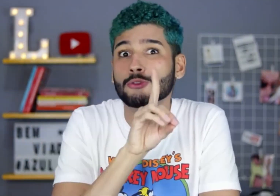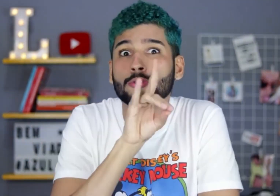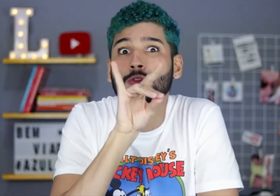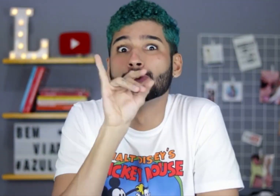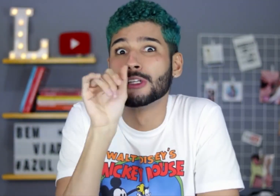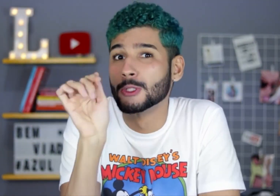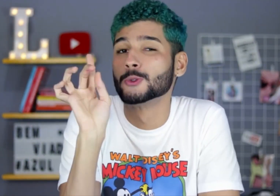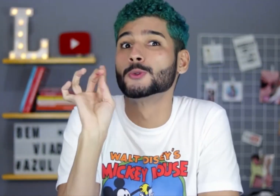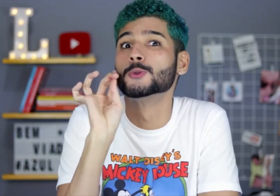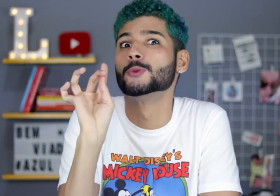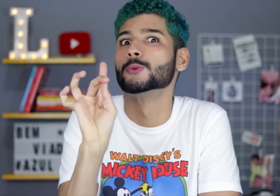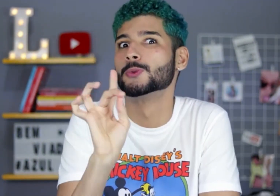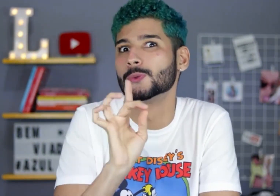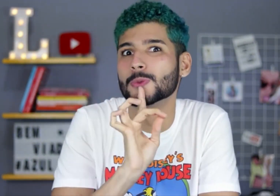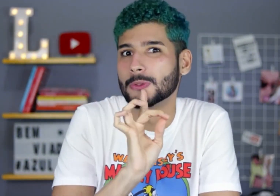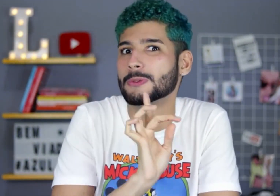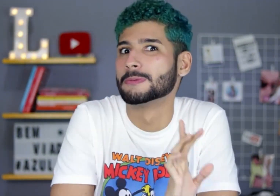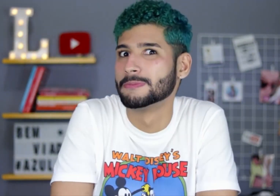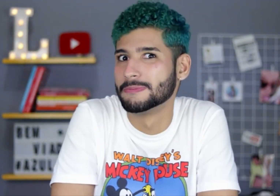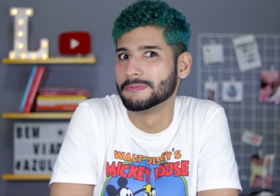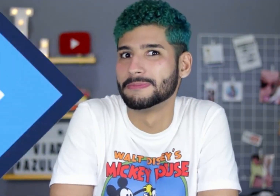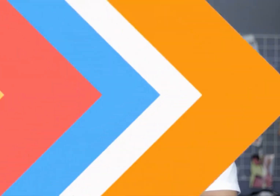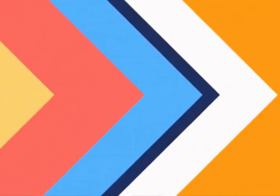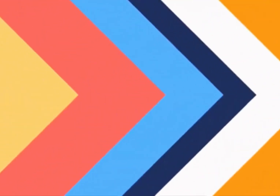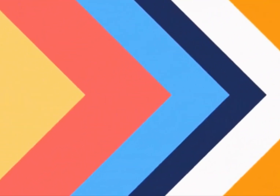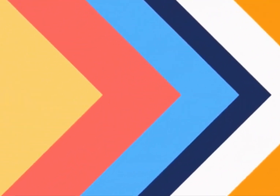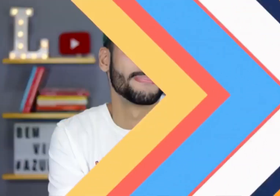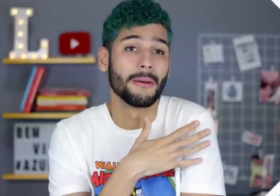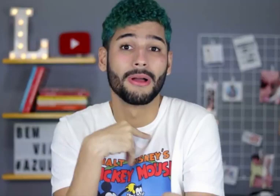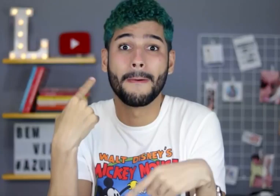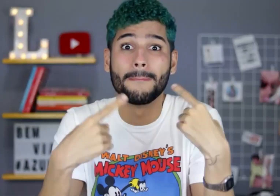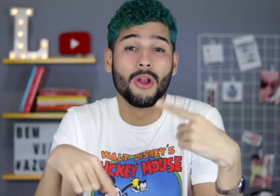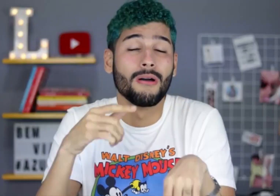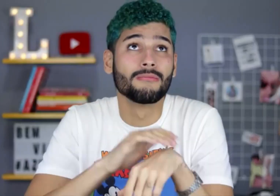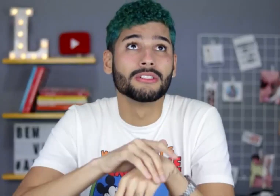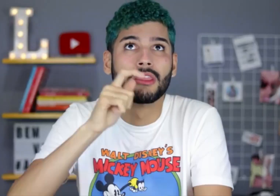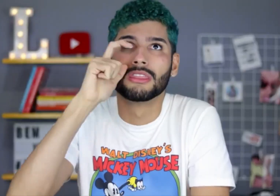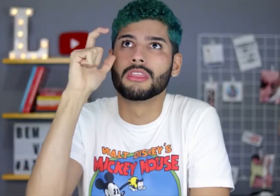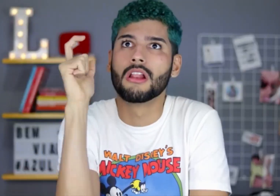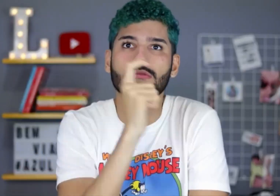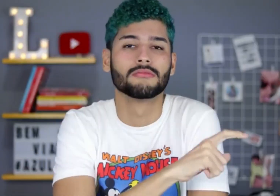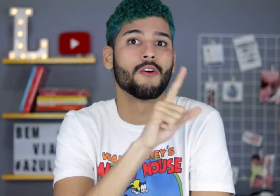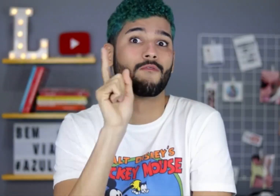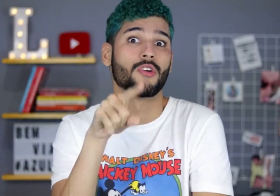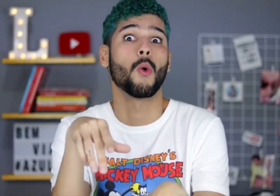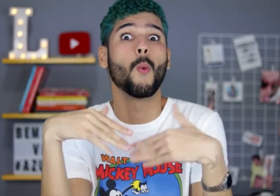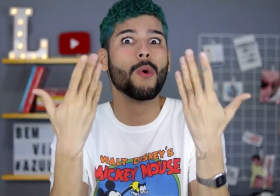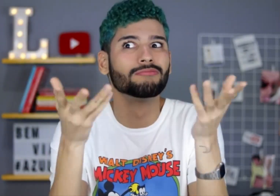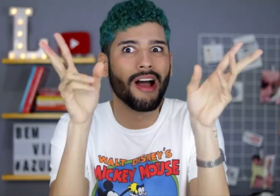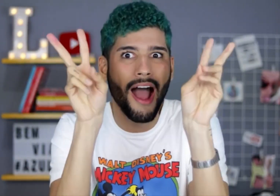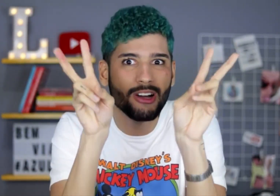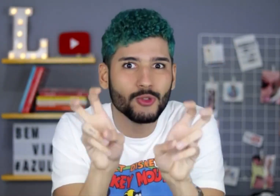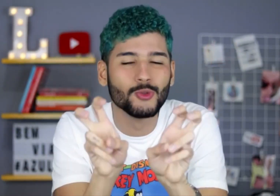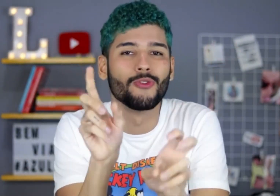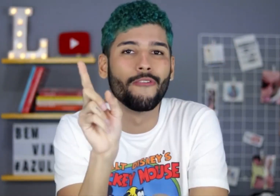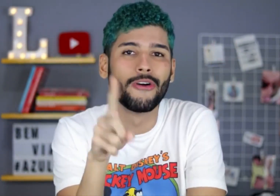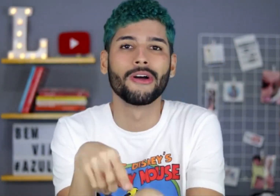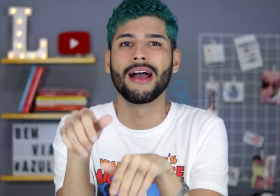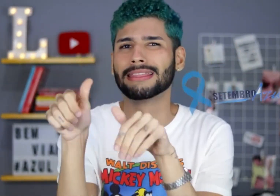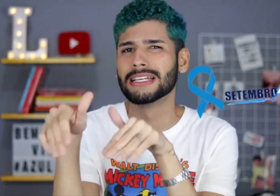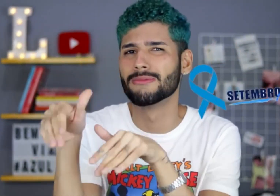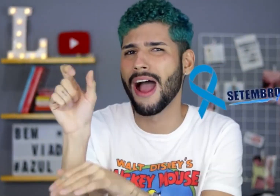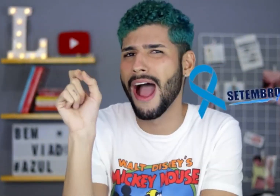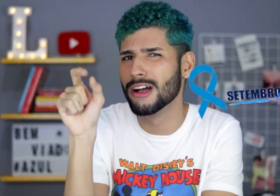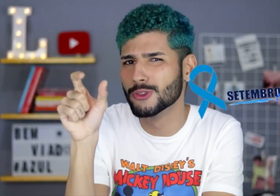setembro em pleno dia dos surdos para mim a polêmica ficou